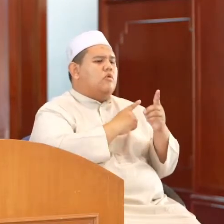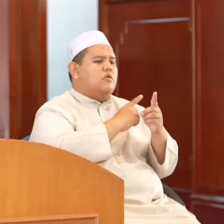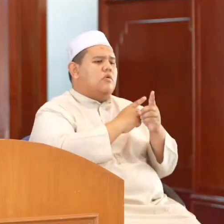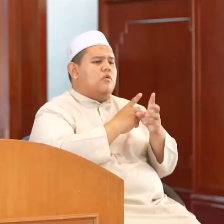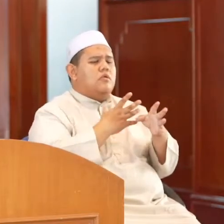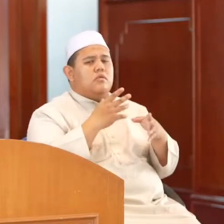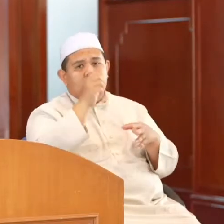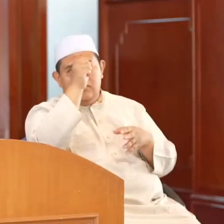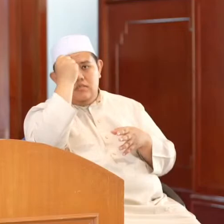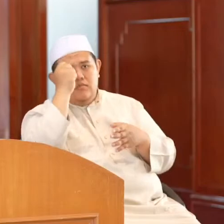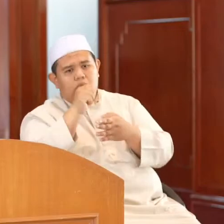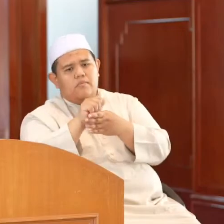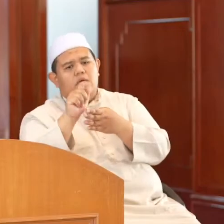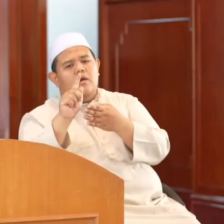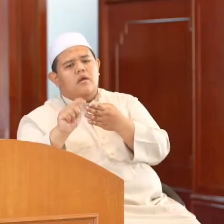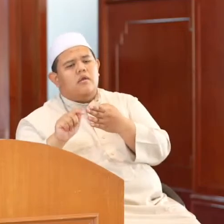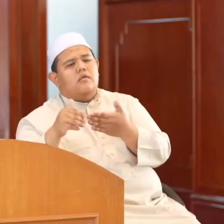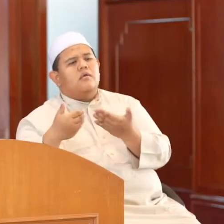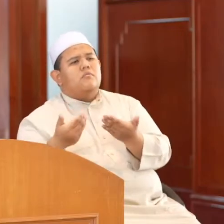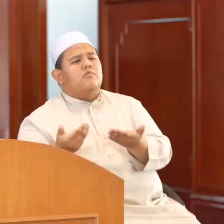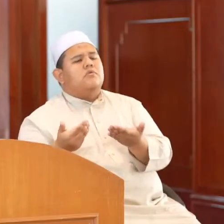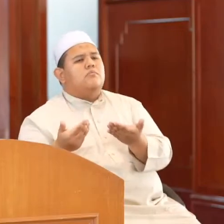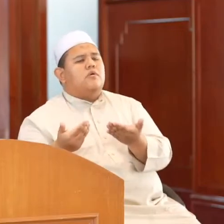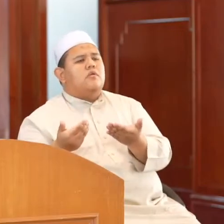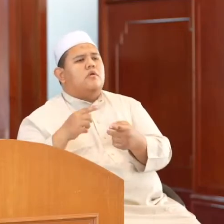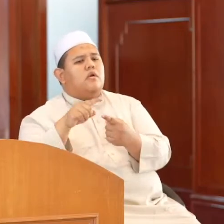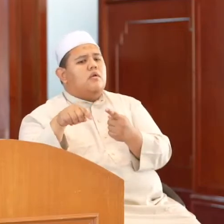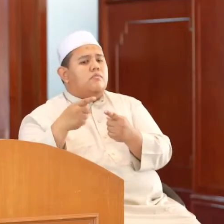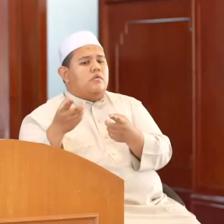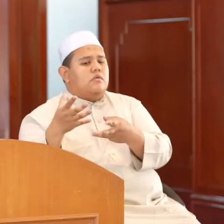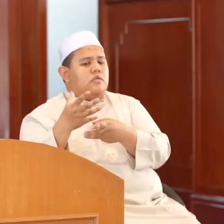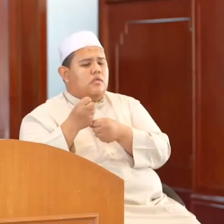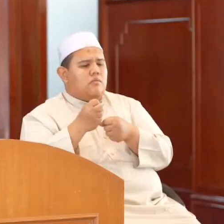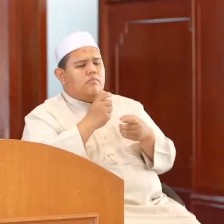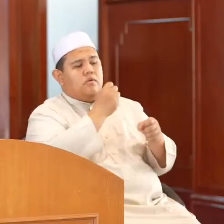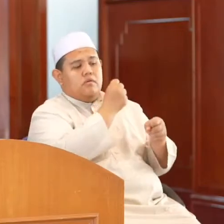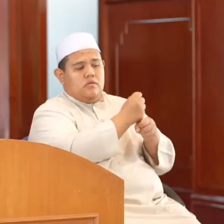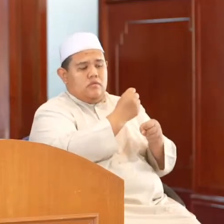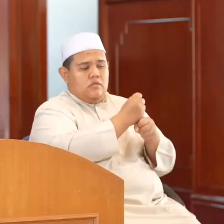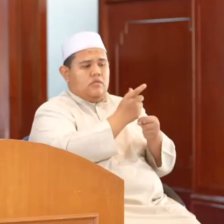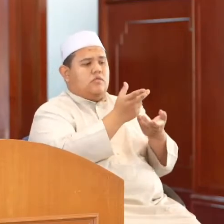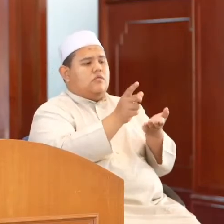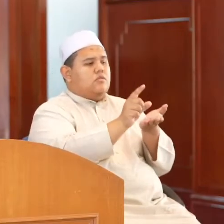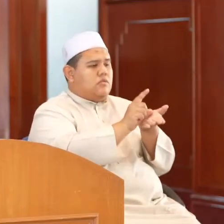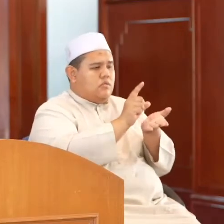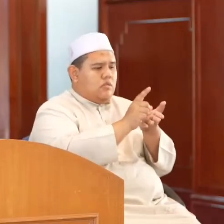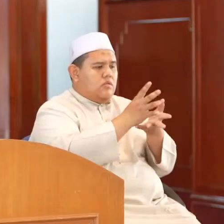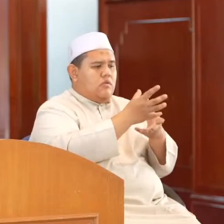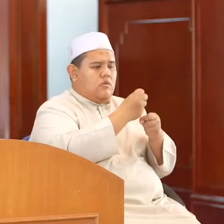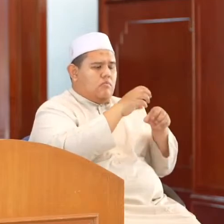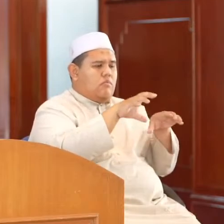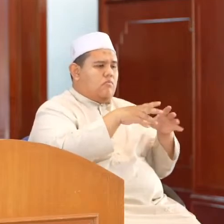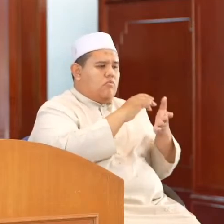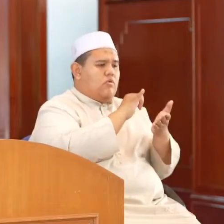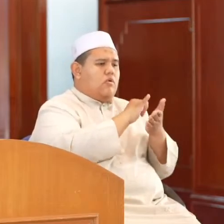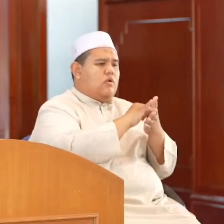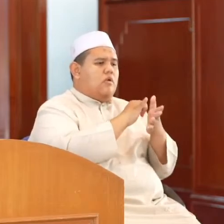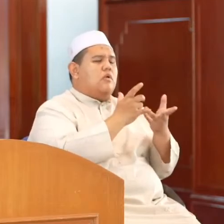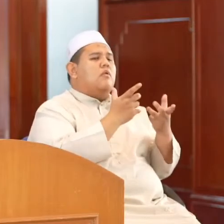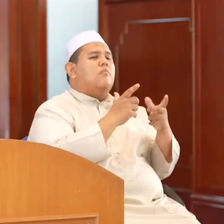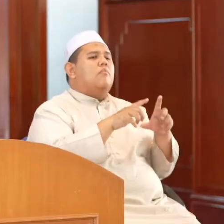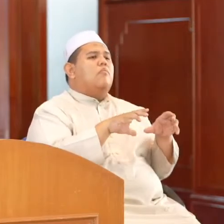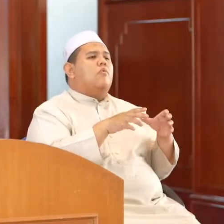Sebab akhirat pula macam mana? Apabila dia dapat kerja tersebut, apabila dia boleh buat kerja tersebut, apa yang dia